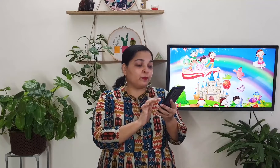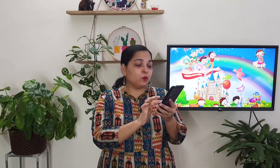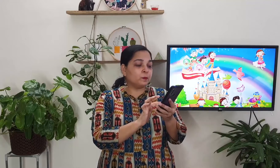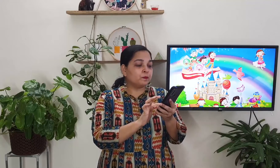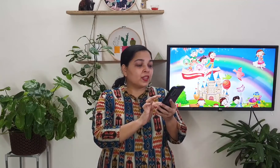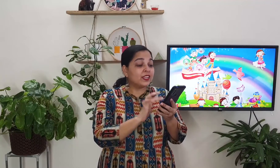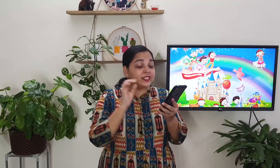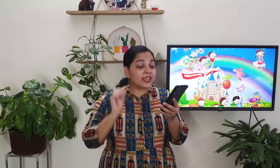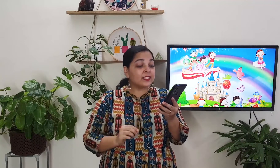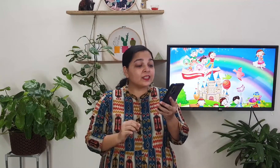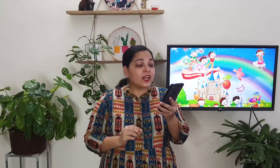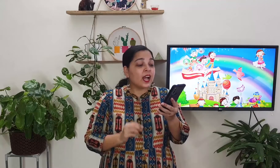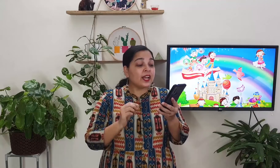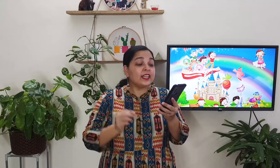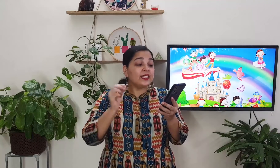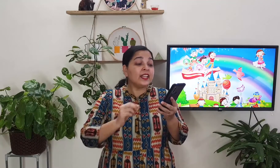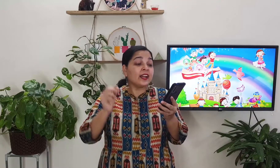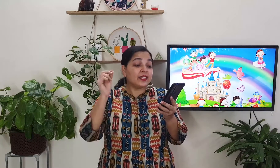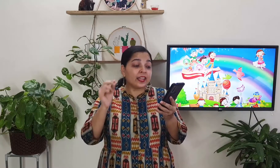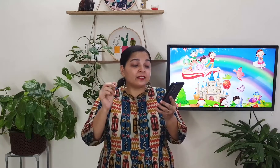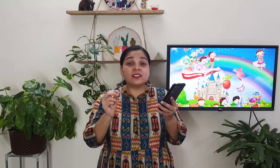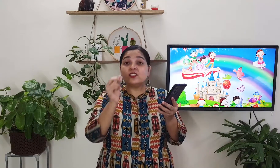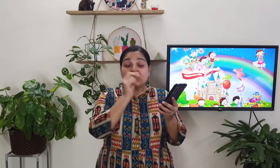பெயரில், பிதாவினிடத்தில், நம்முடைய பரலோக அப்பாவிடம்